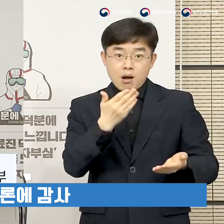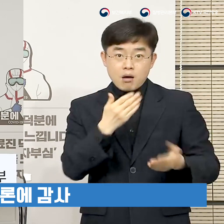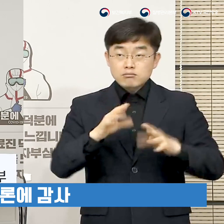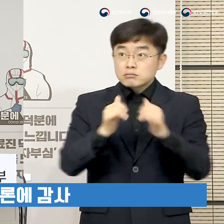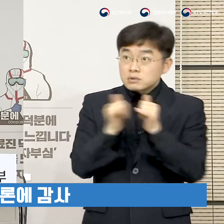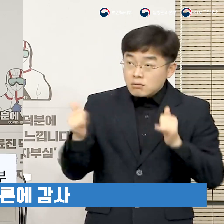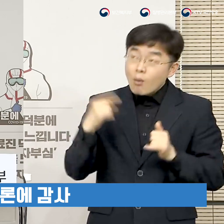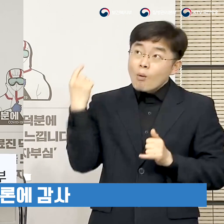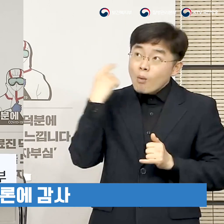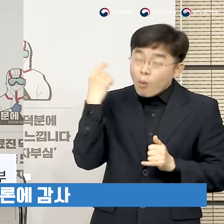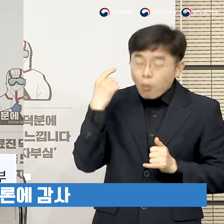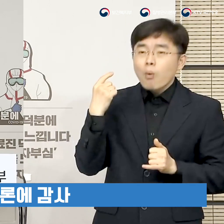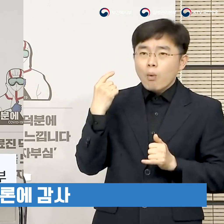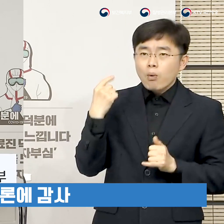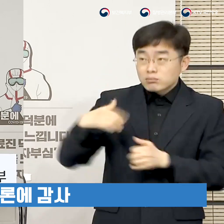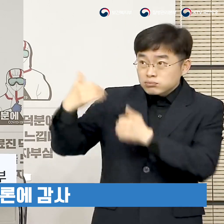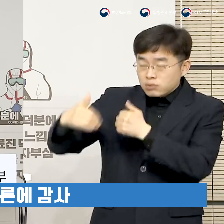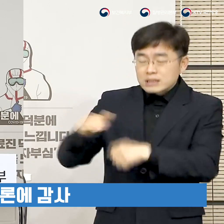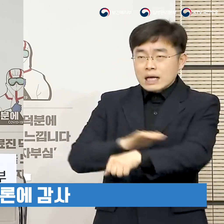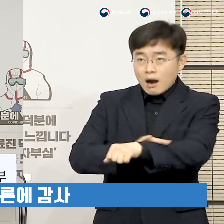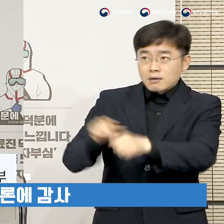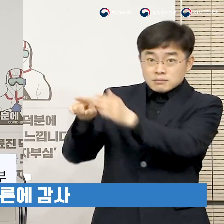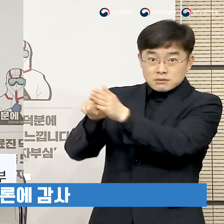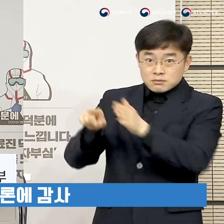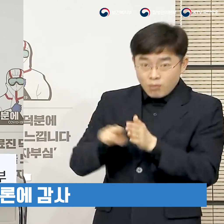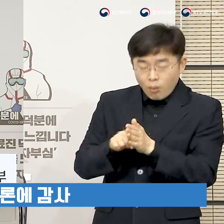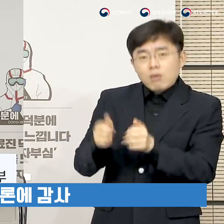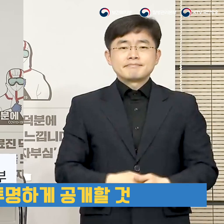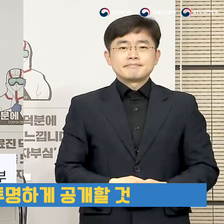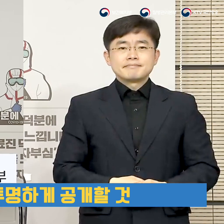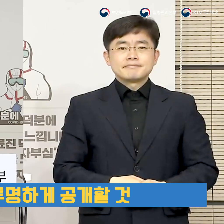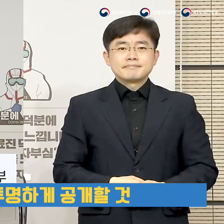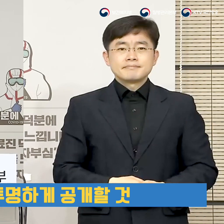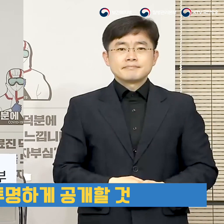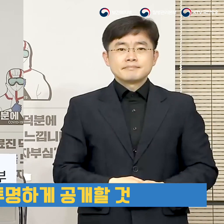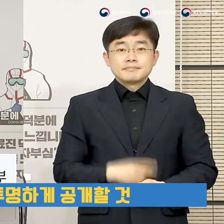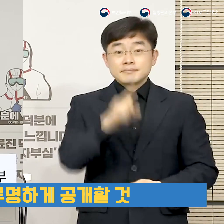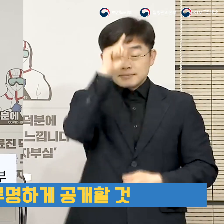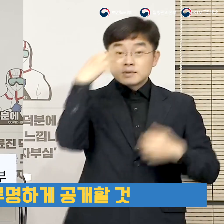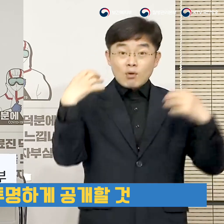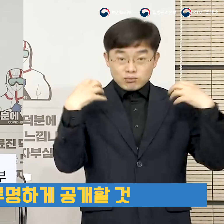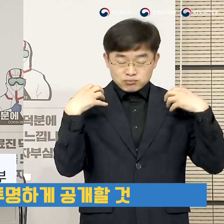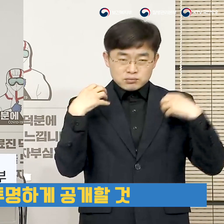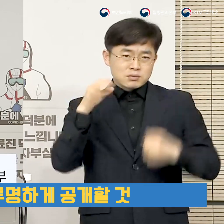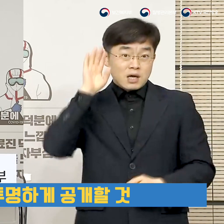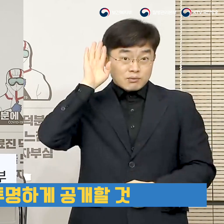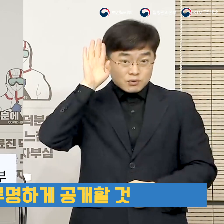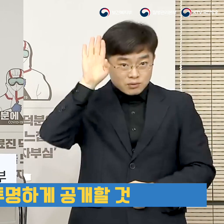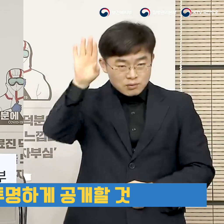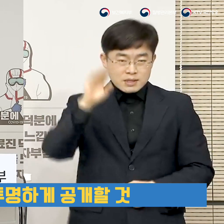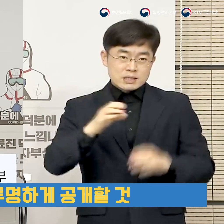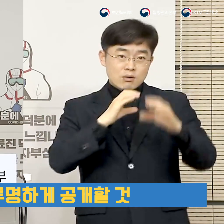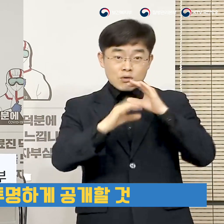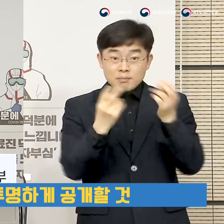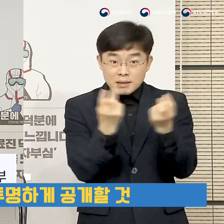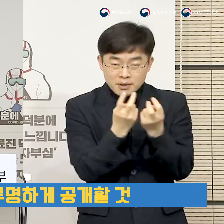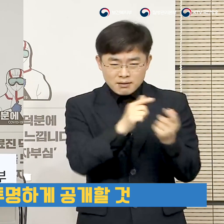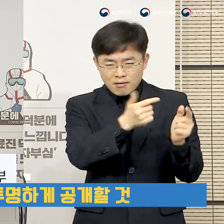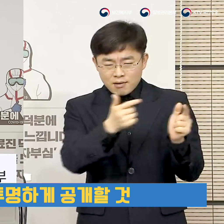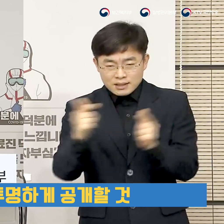국민들은 방역당국의 권고를 신뢰하고 따를 수 있었습니다. 정부는 앞으로도 다양한 방식을